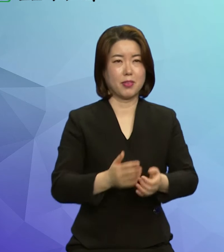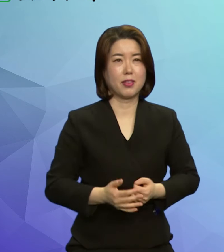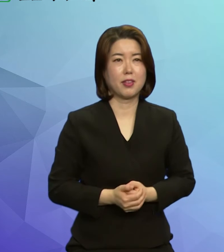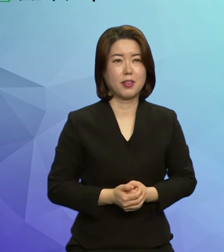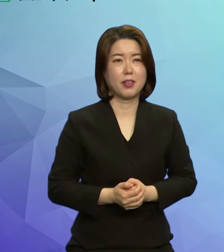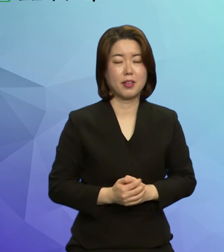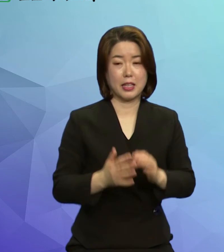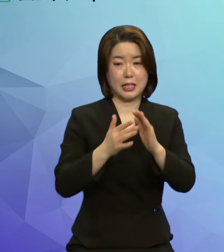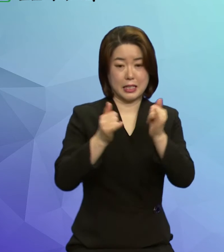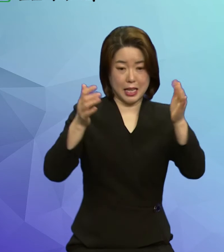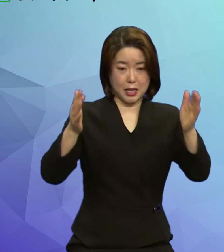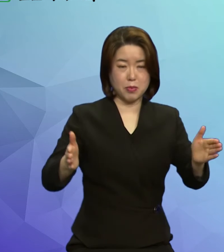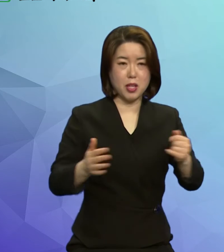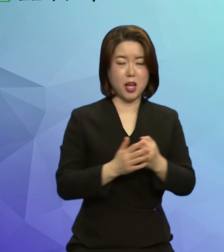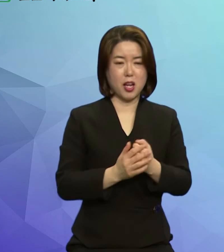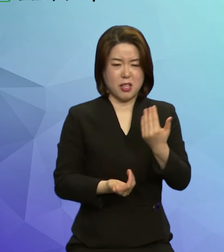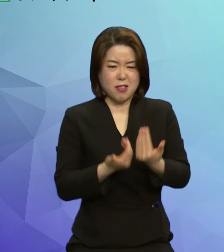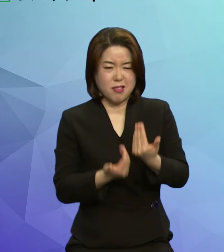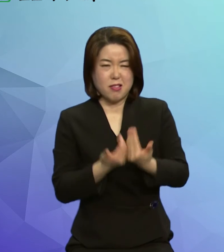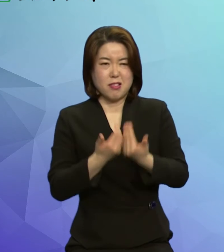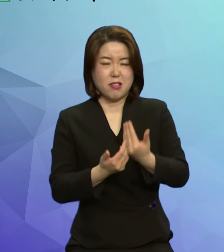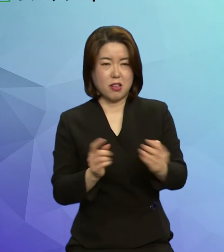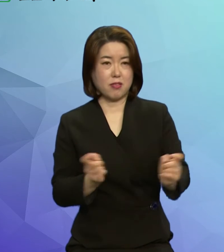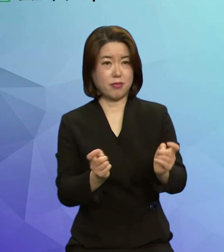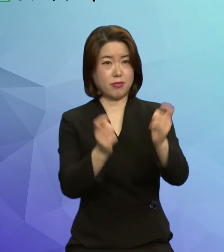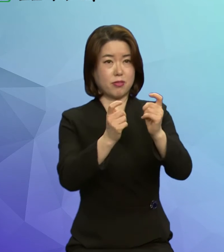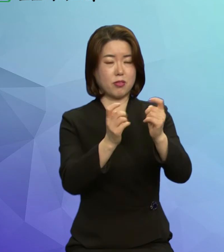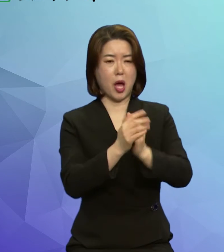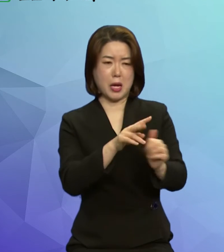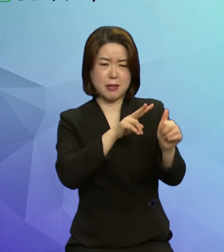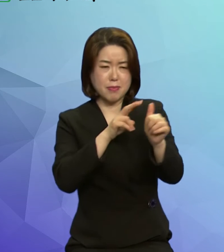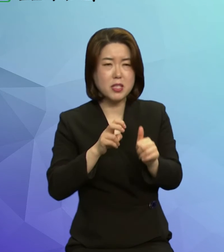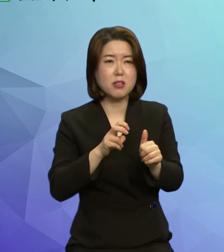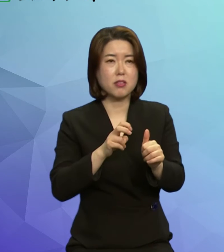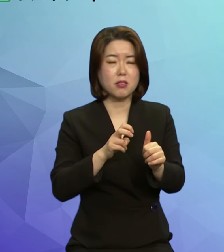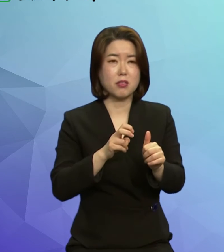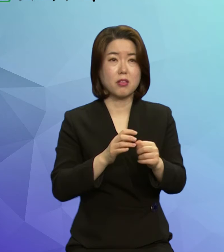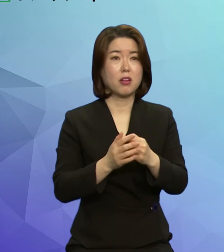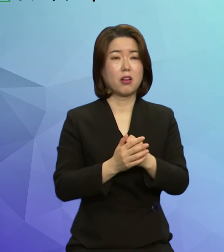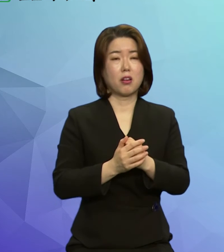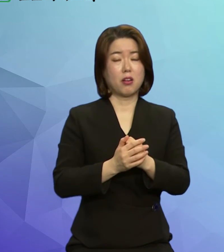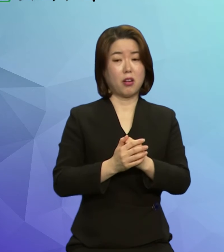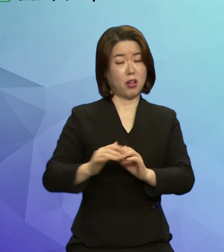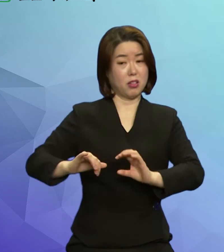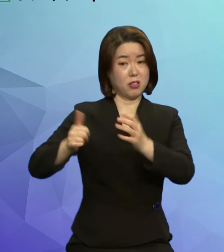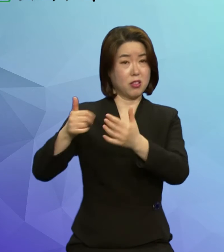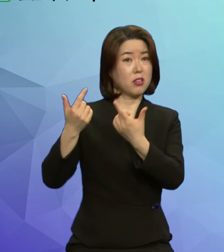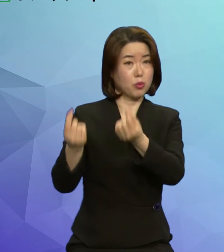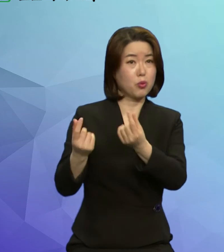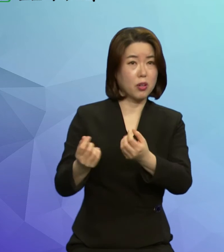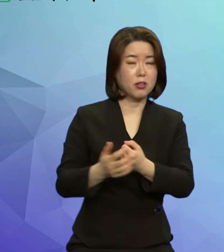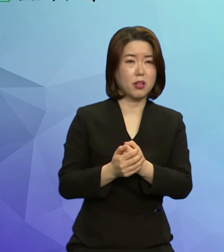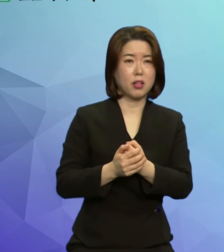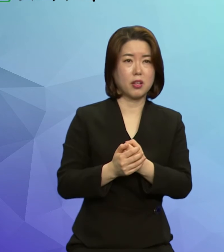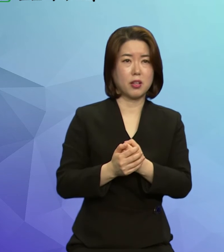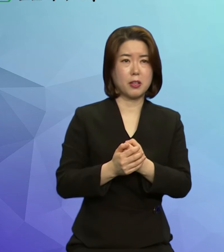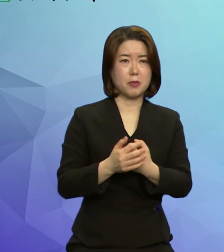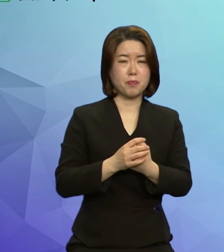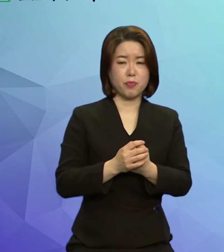사람들 사이에 끊임없이 불화하고 싸우고 미워하고, 세상이 그렇잖아요.